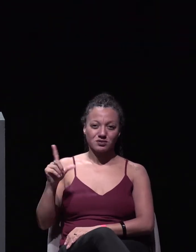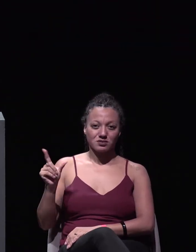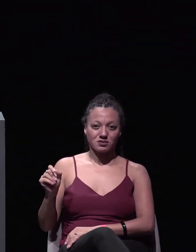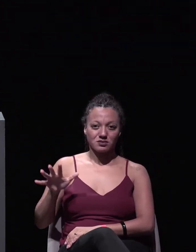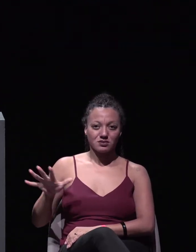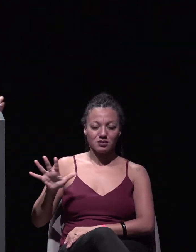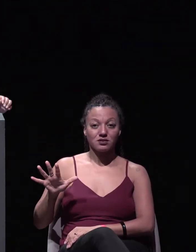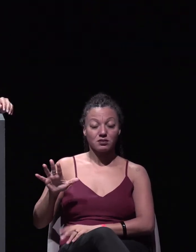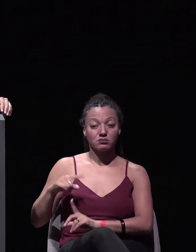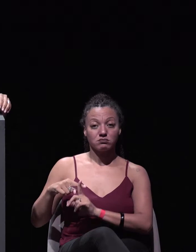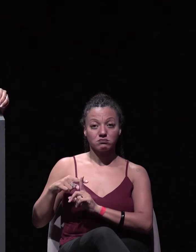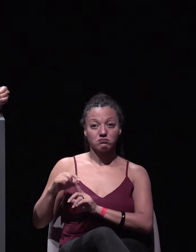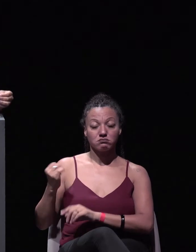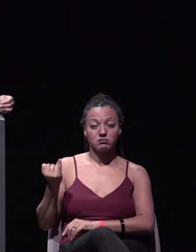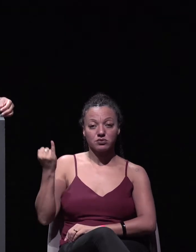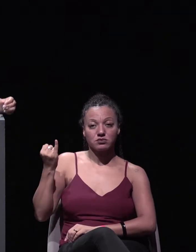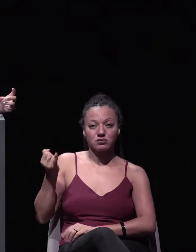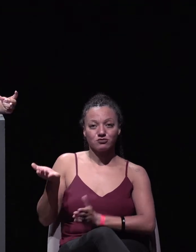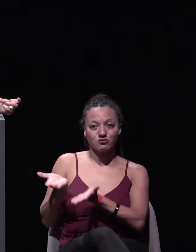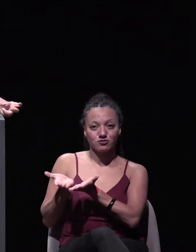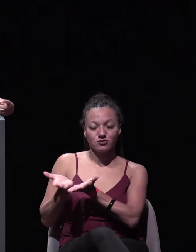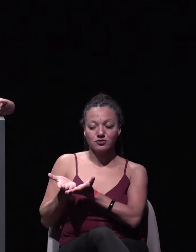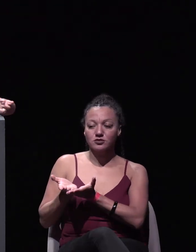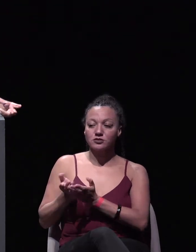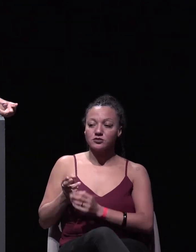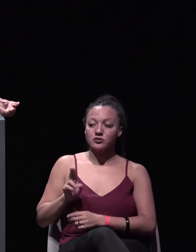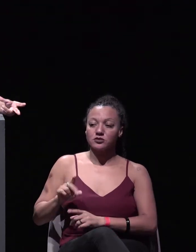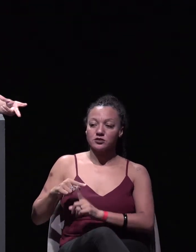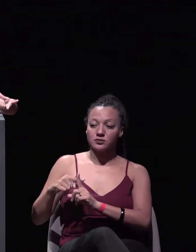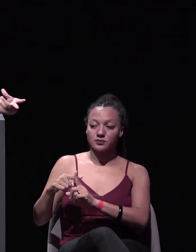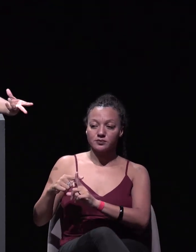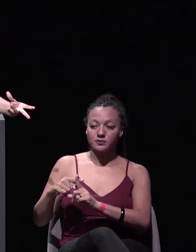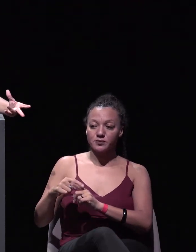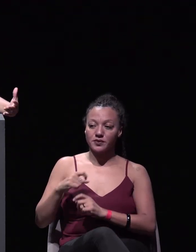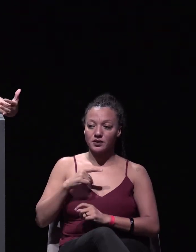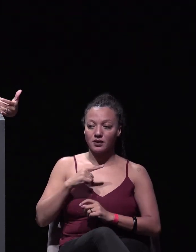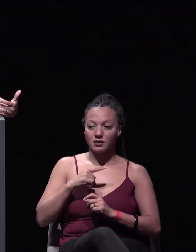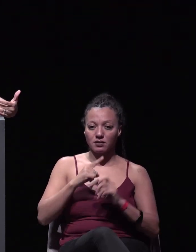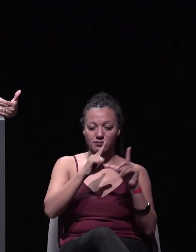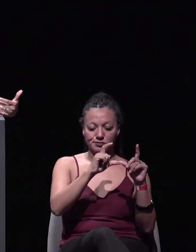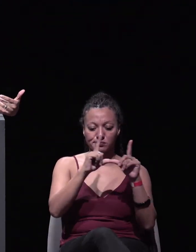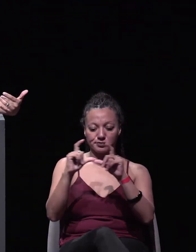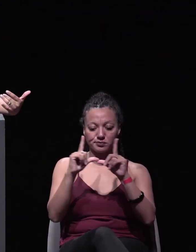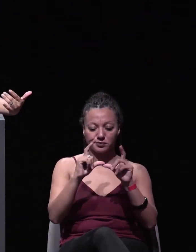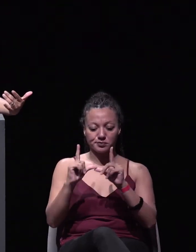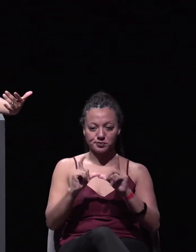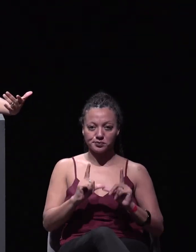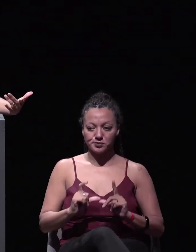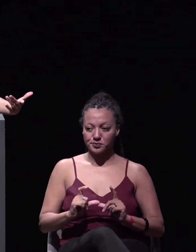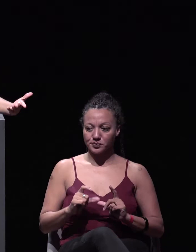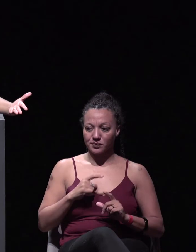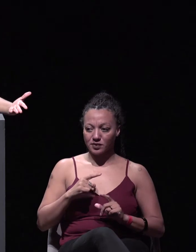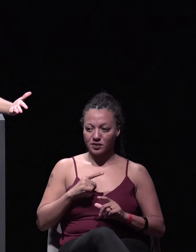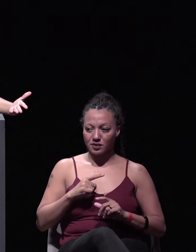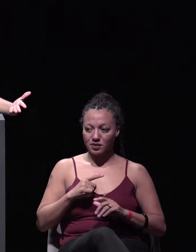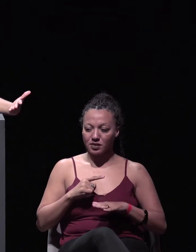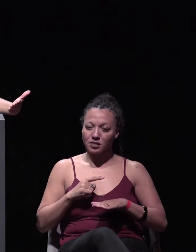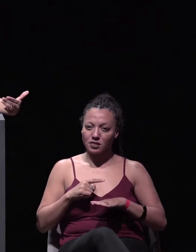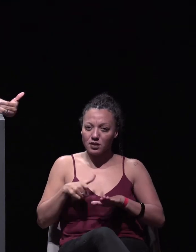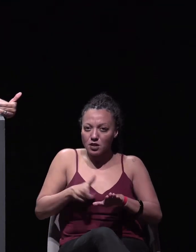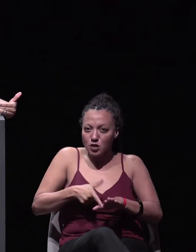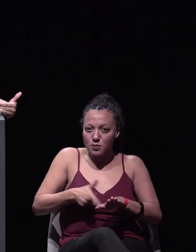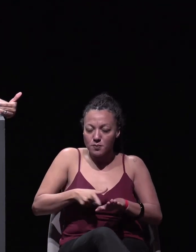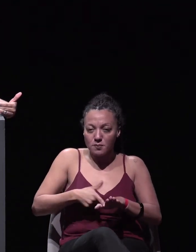iconografia cristã. E nessa composição das partes, né, em que os pés são grandes, maiores do que